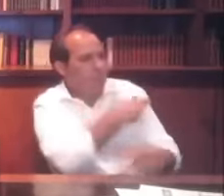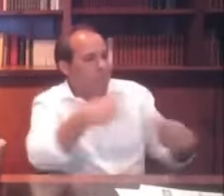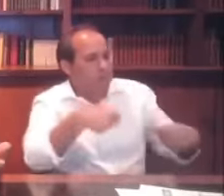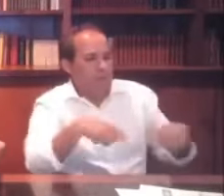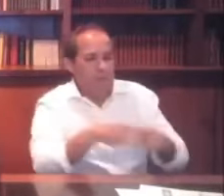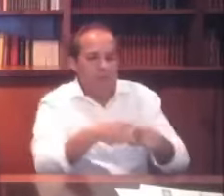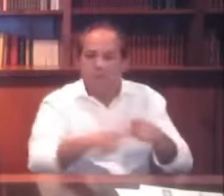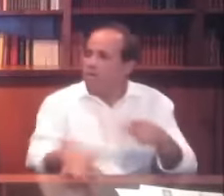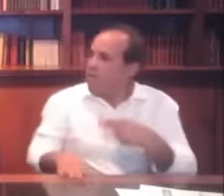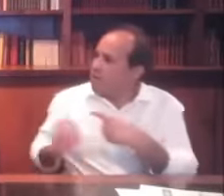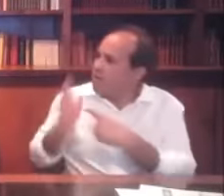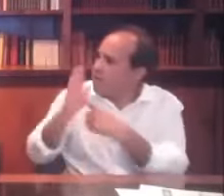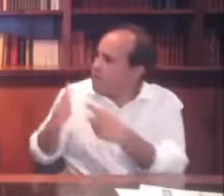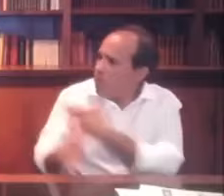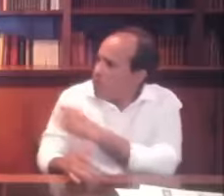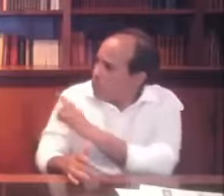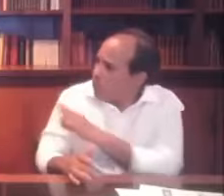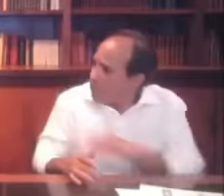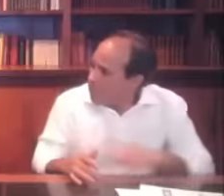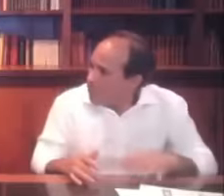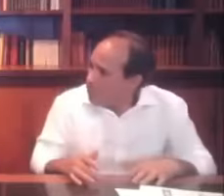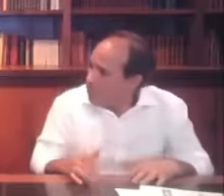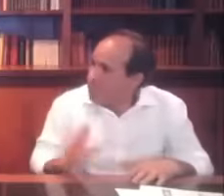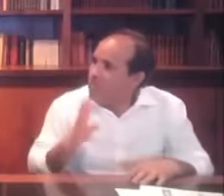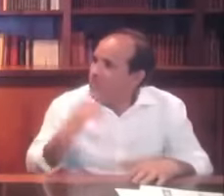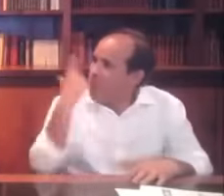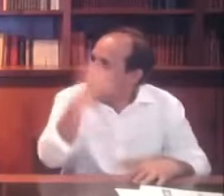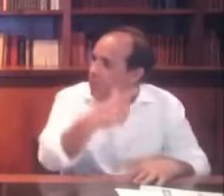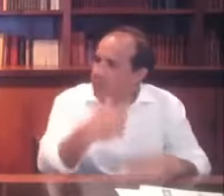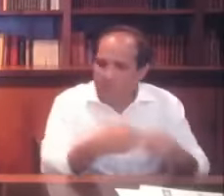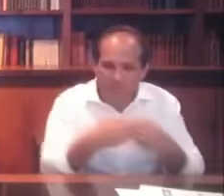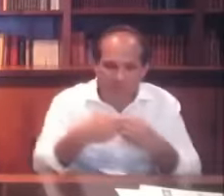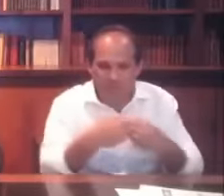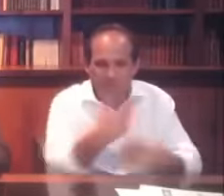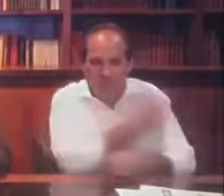fez? tomei aquela Você vacina tem que lá, dar né? exemplo. Tomei Toma aqui, por favor. aquela de vírus inativado. É.